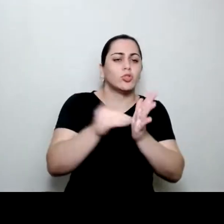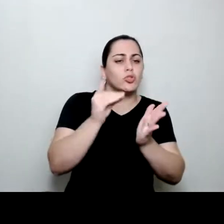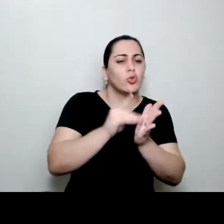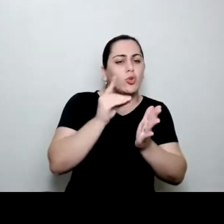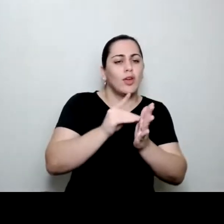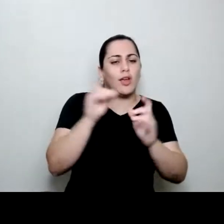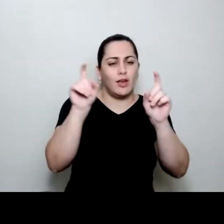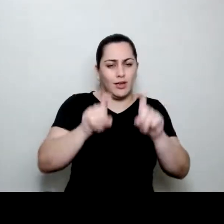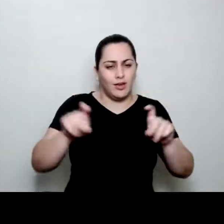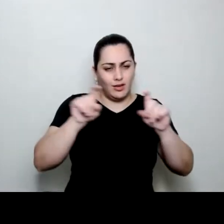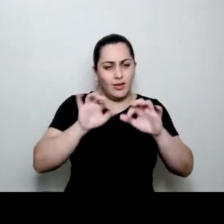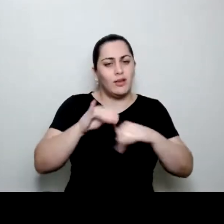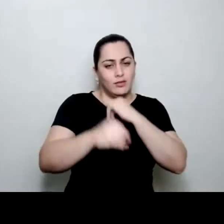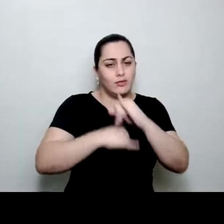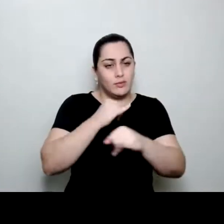multimídia.